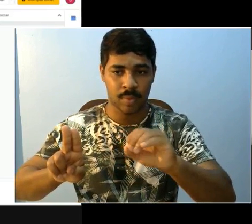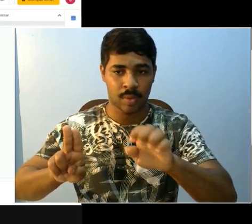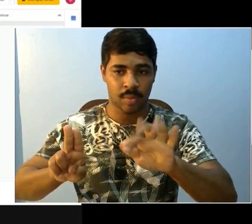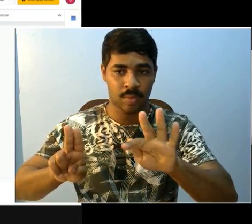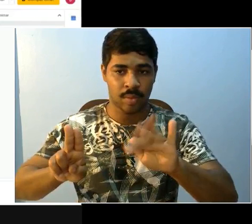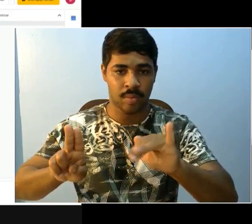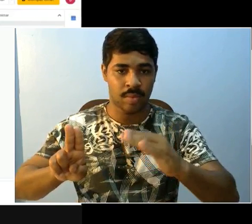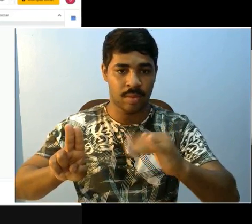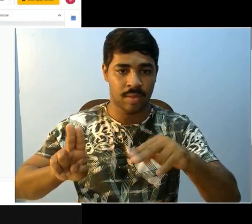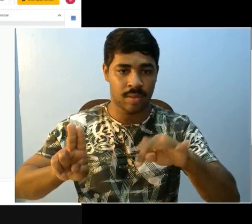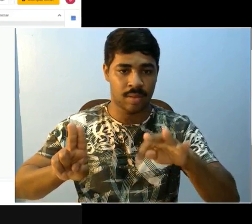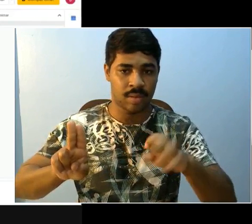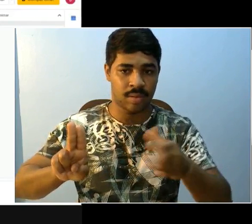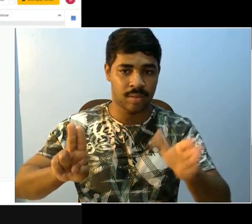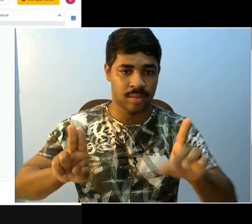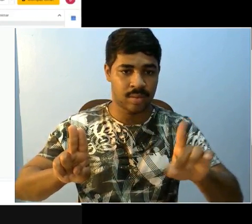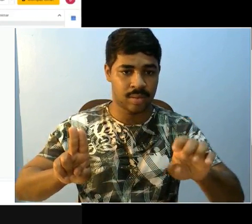peso.